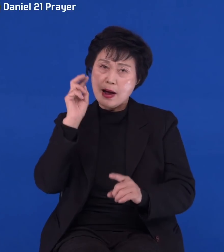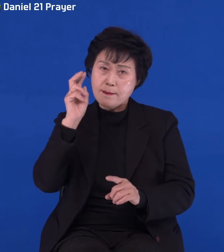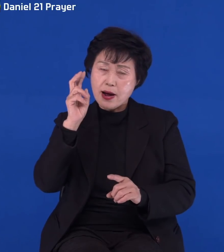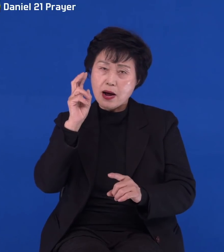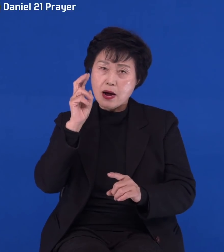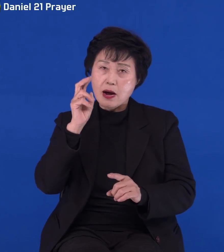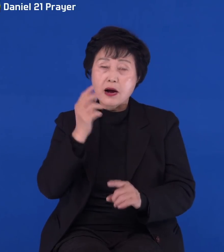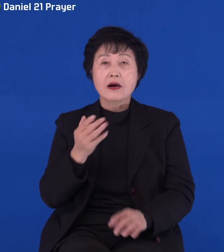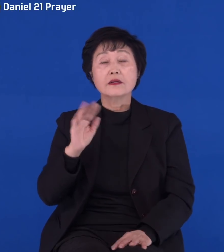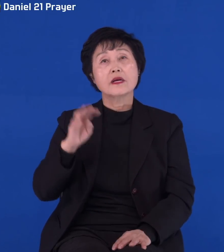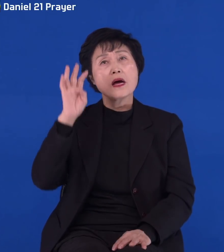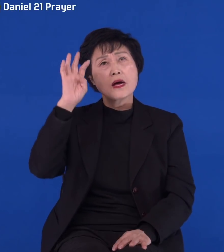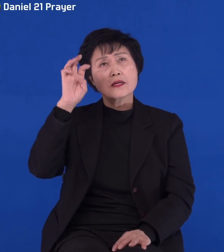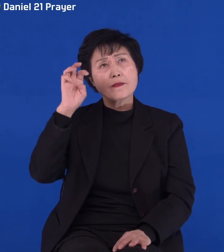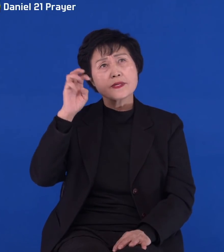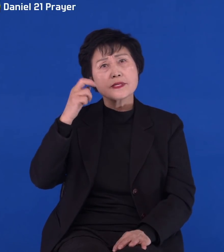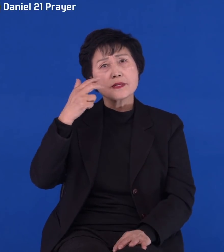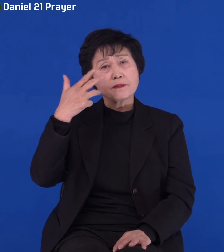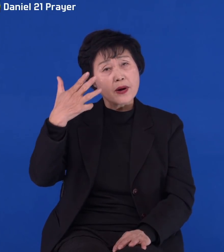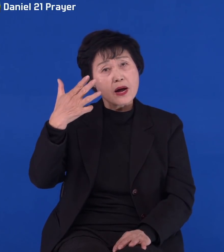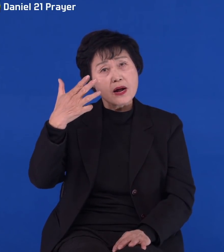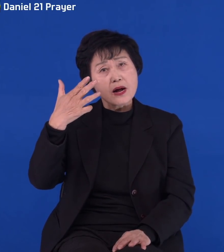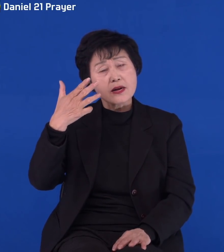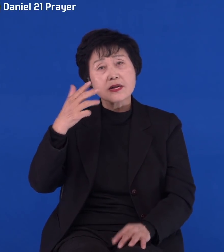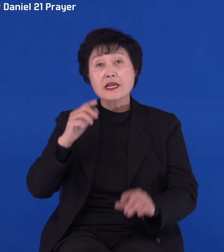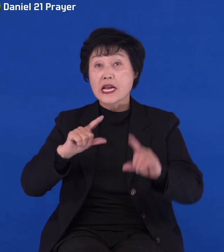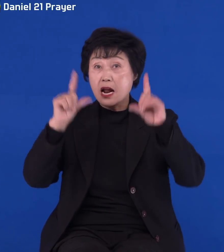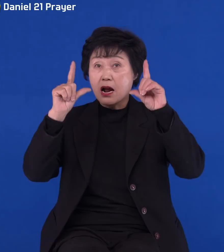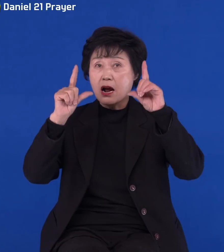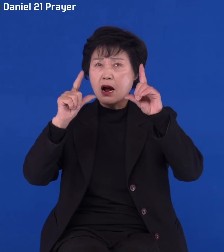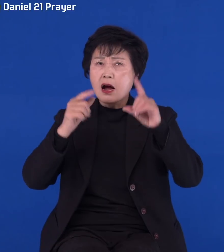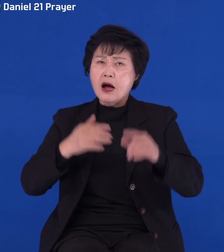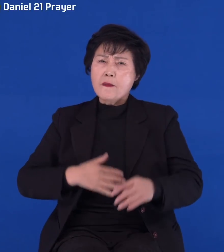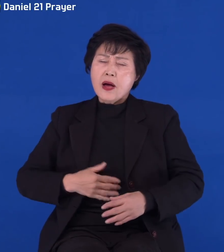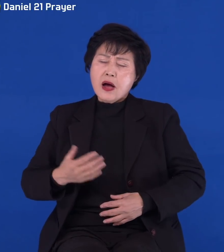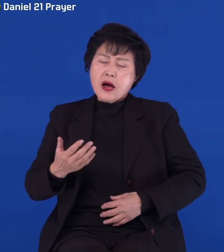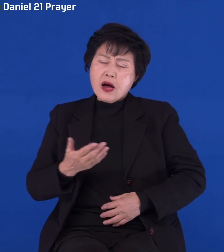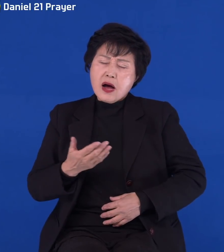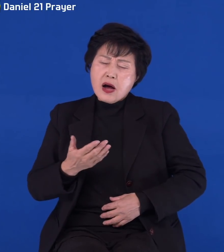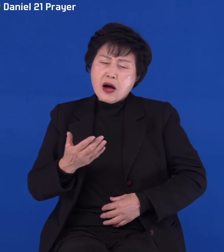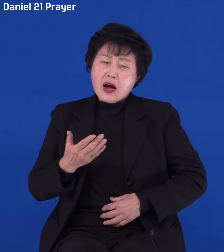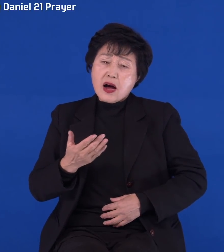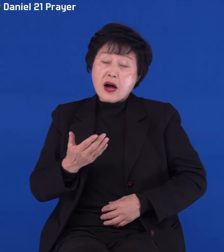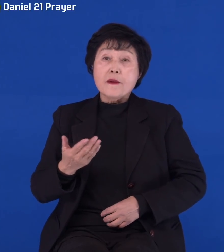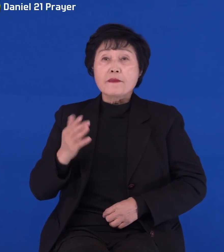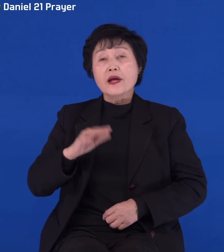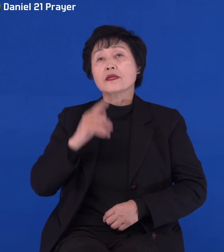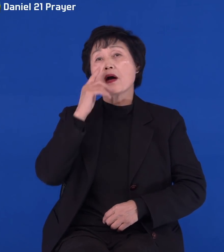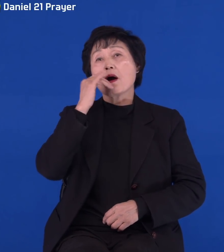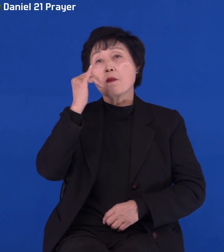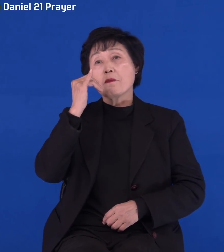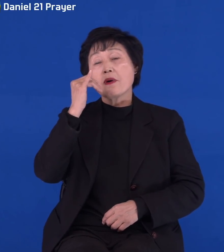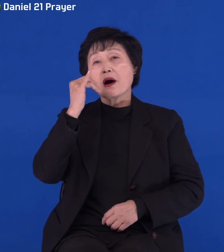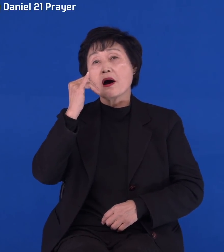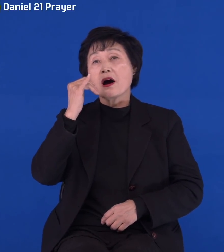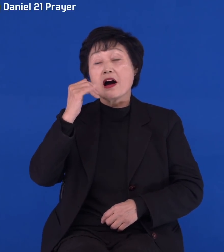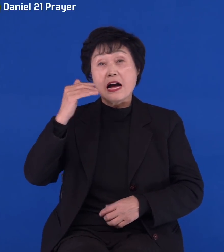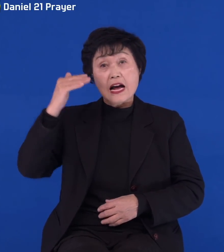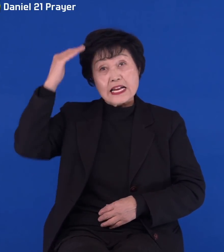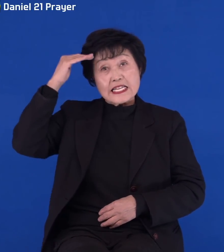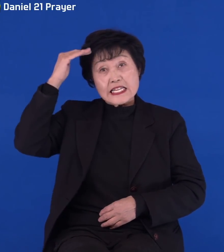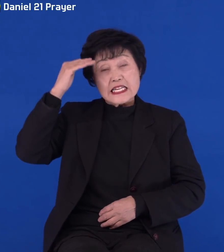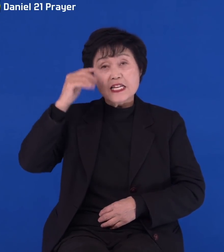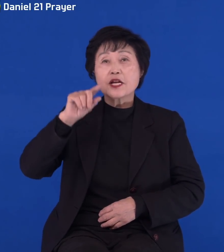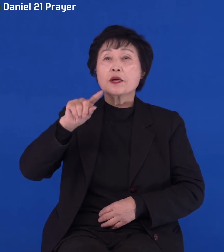배가 너무 아픈 거예요. 너무 아파서 어머니 너무 아파서 못 가겠습니다 하니까 저희 어머니가 그 당시에 키가 150cm,